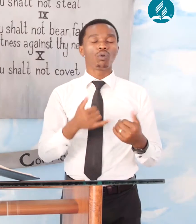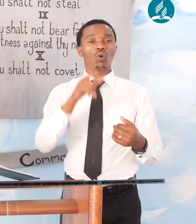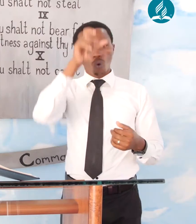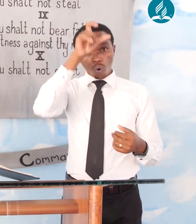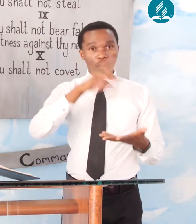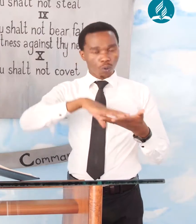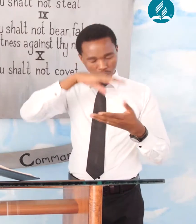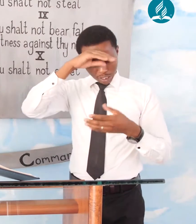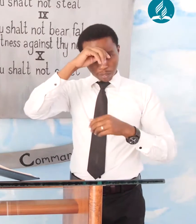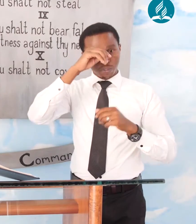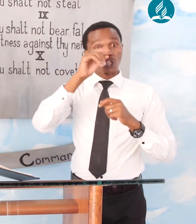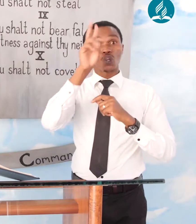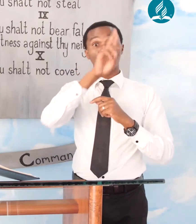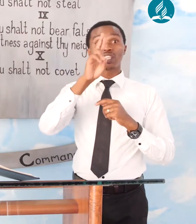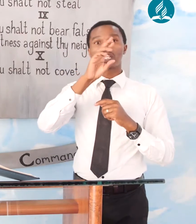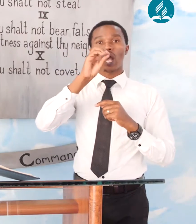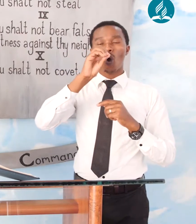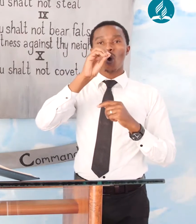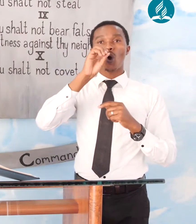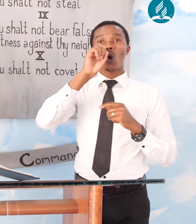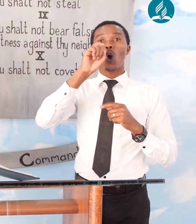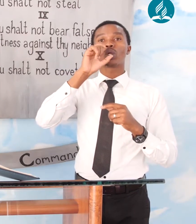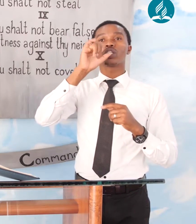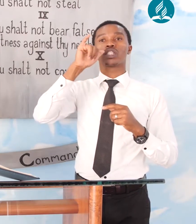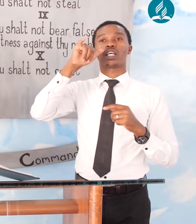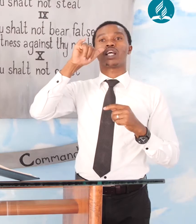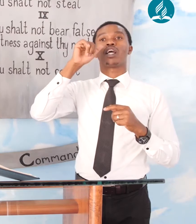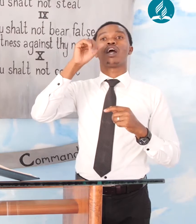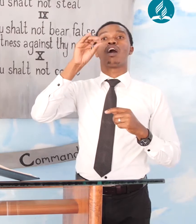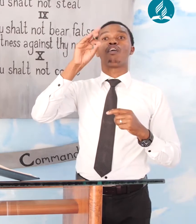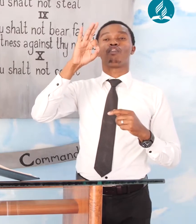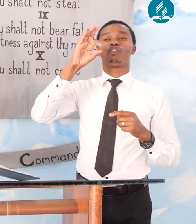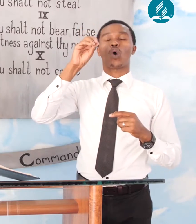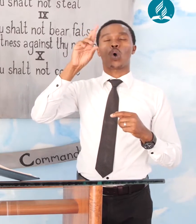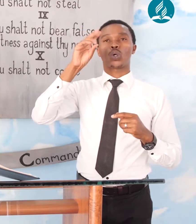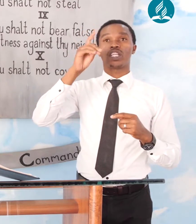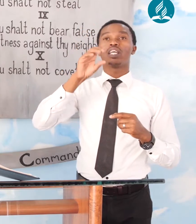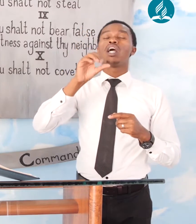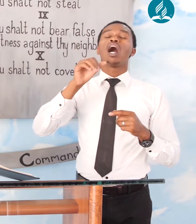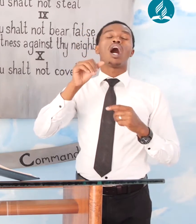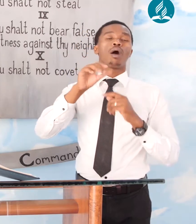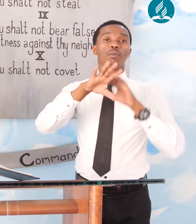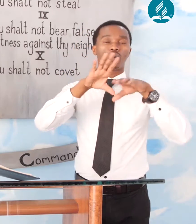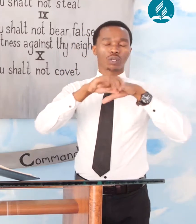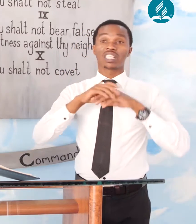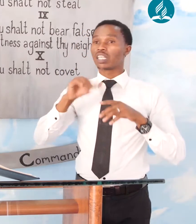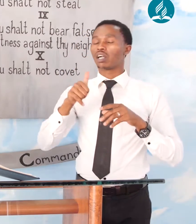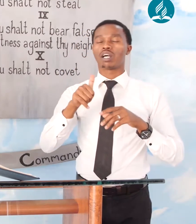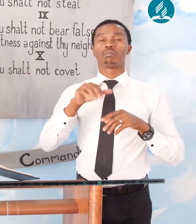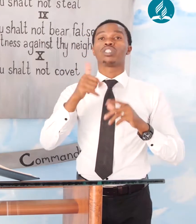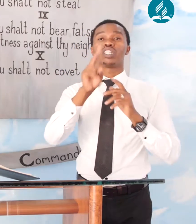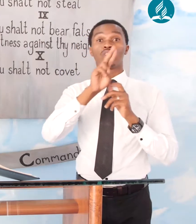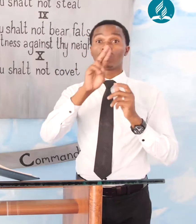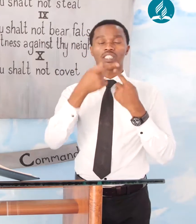Oxford mu Bwongereza cyangwa akaba yarize Harvard muri Amerika cyangwa akaba yarize Yale muri Amerika